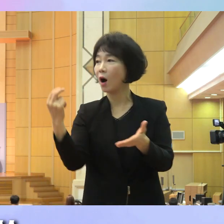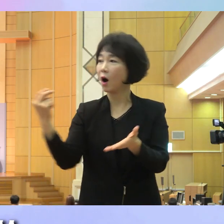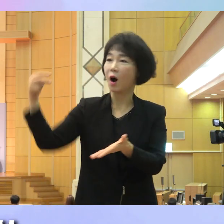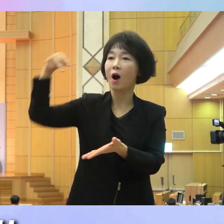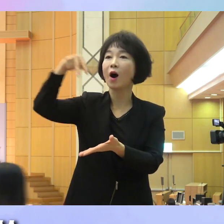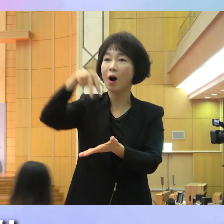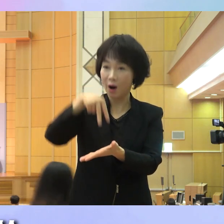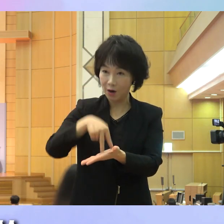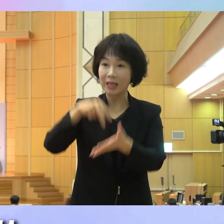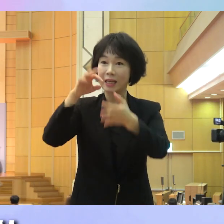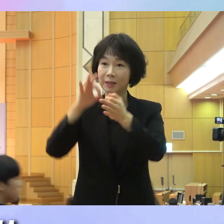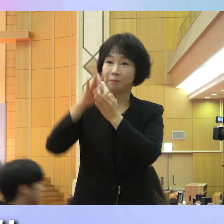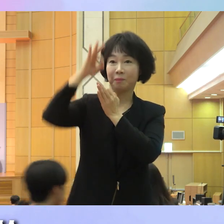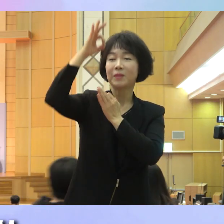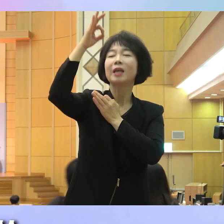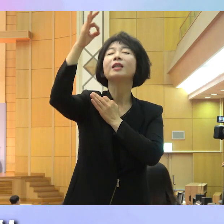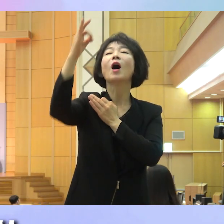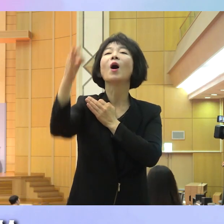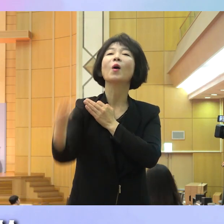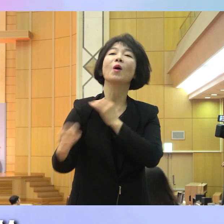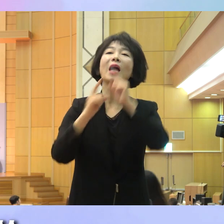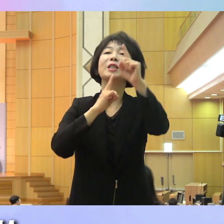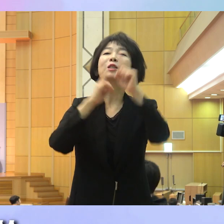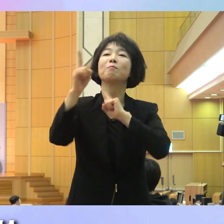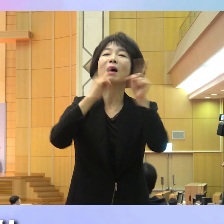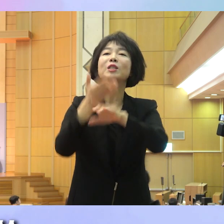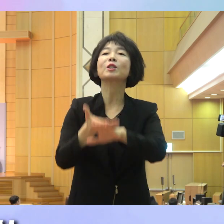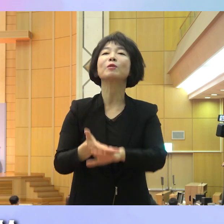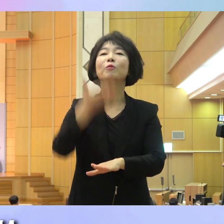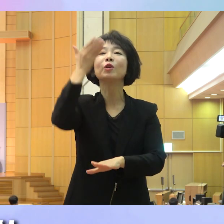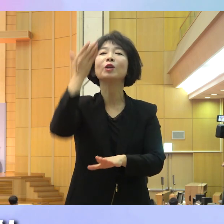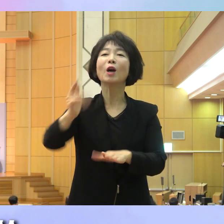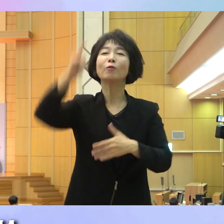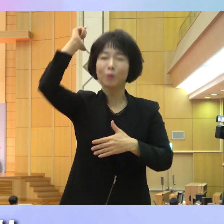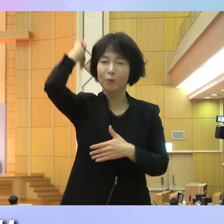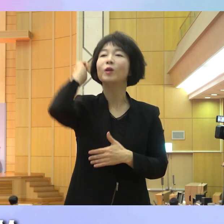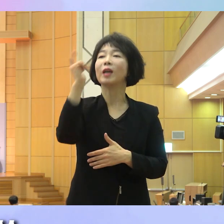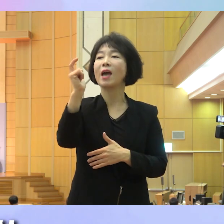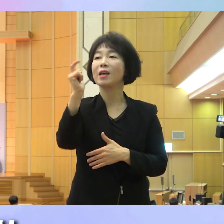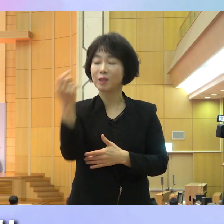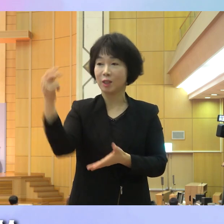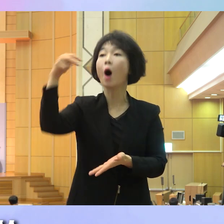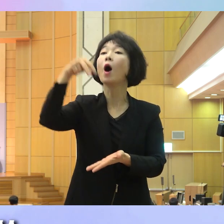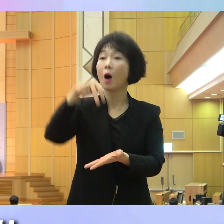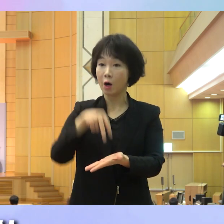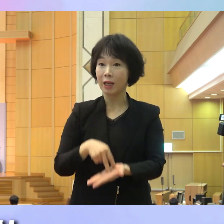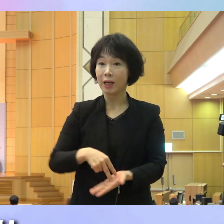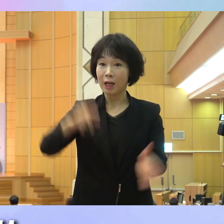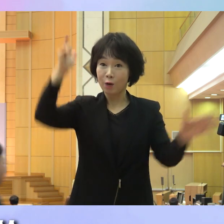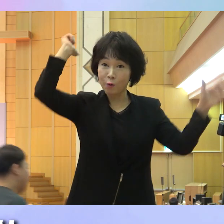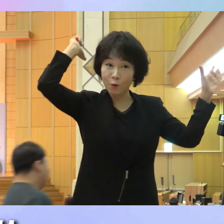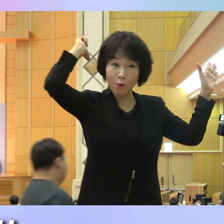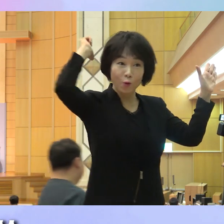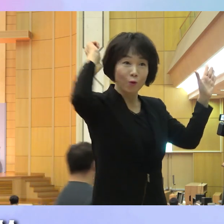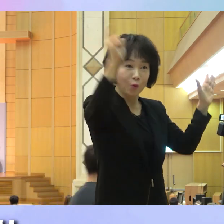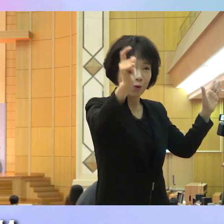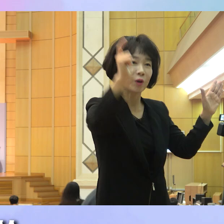굳게 서리. 영원하신 말씀 위에 굳게 서리.